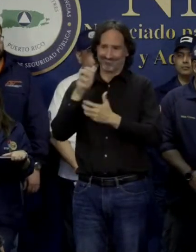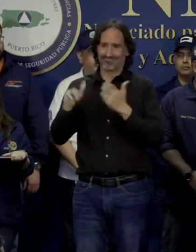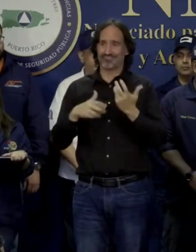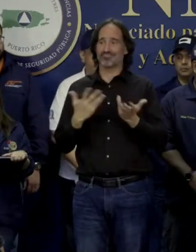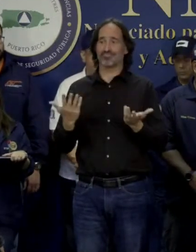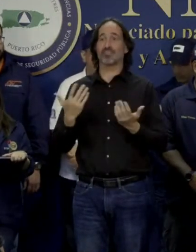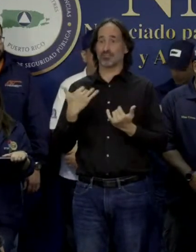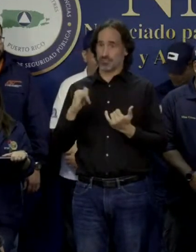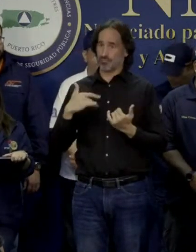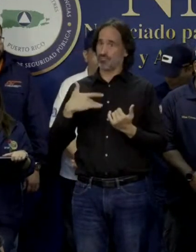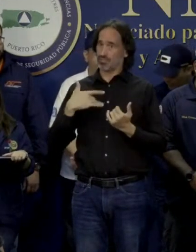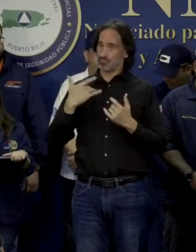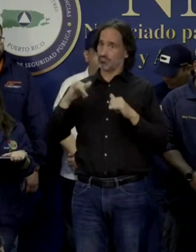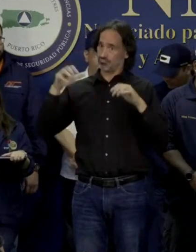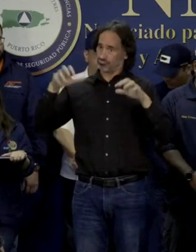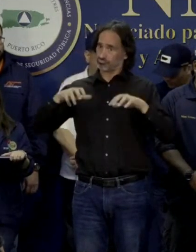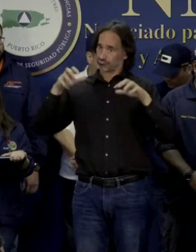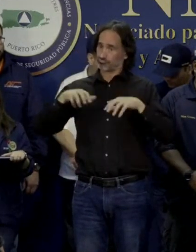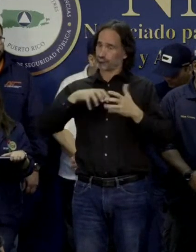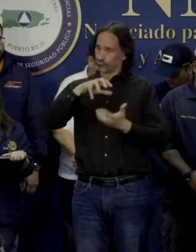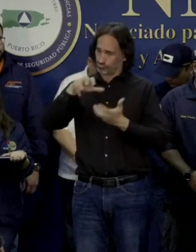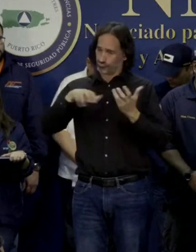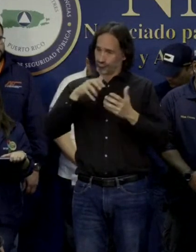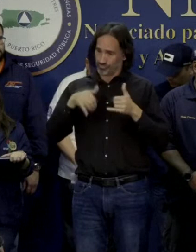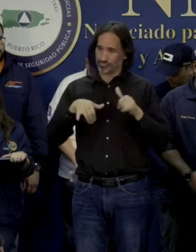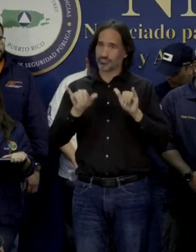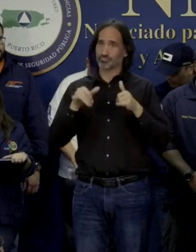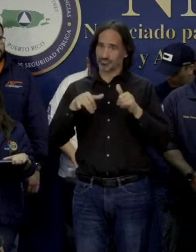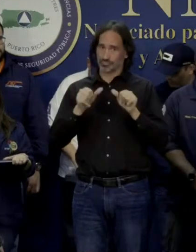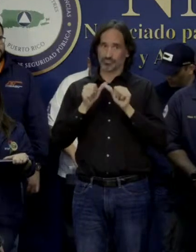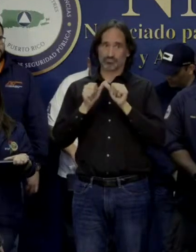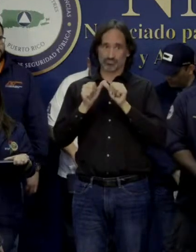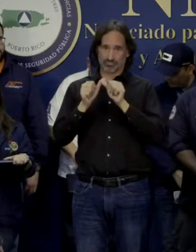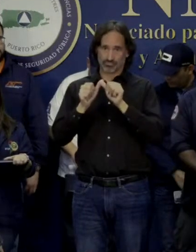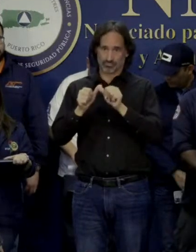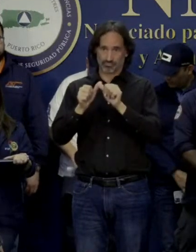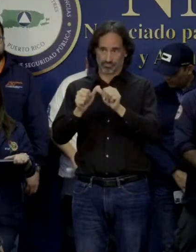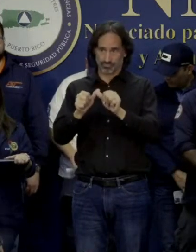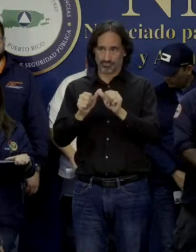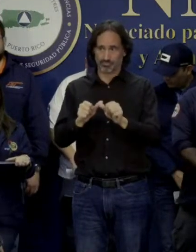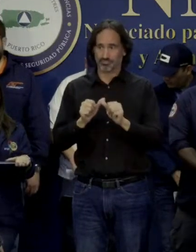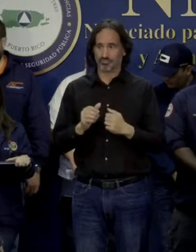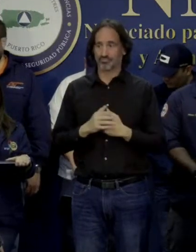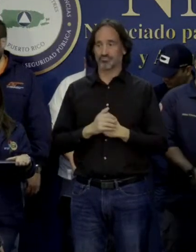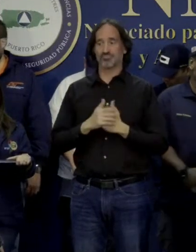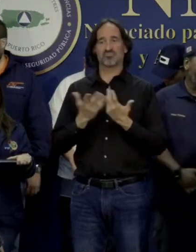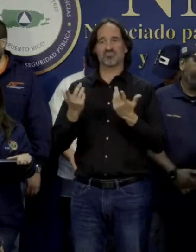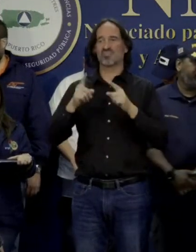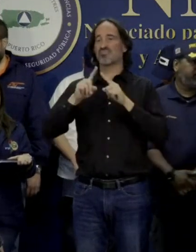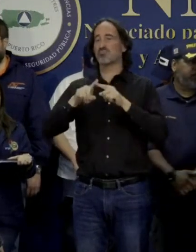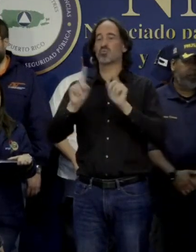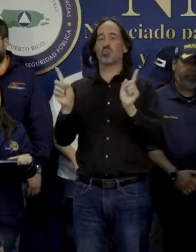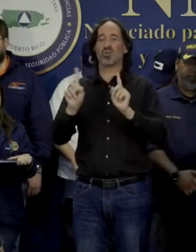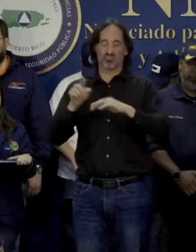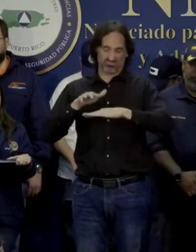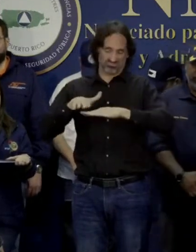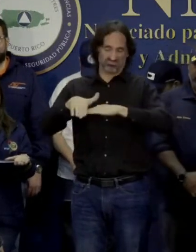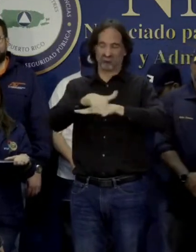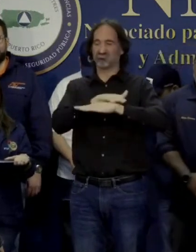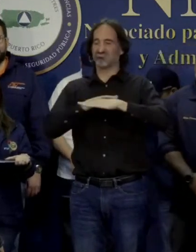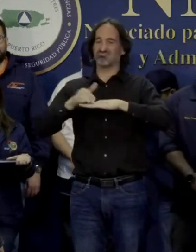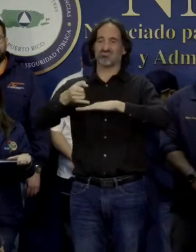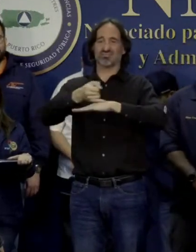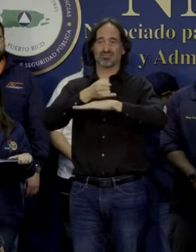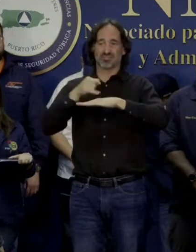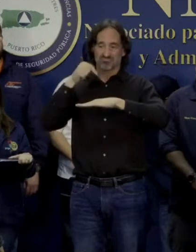lluvia fuertísima, intensa en diferentes partes de la isla y exponiendo la vida de nuestra gente. Todos los que viven